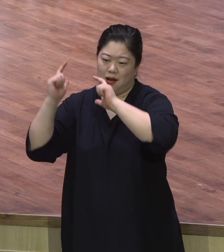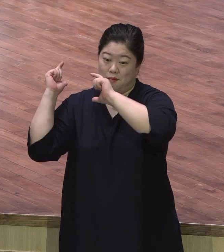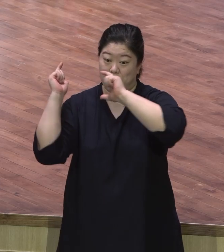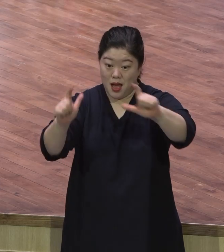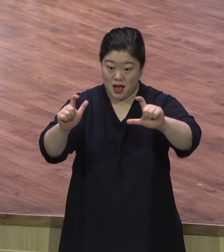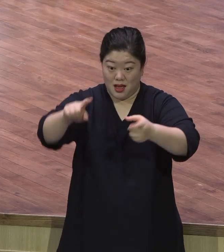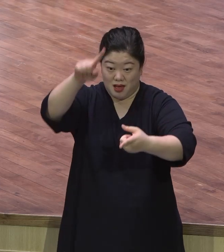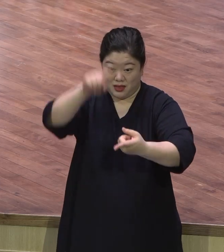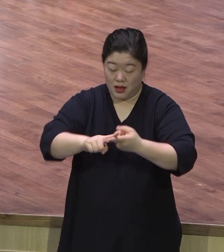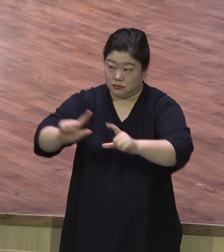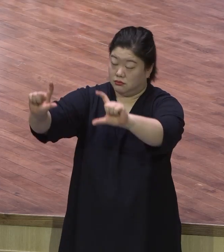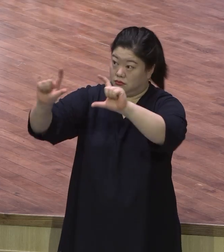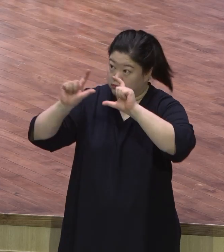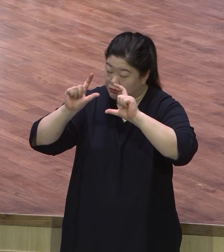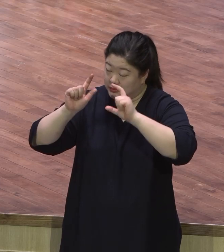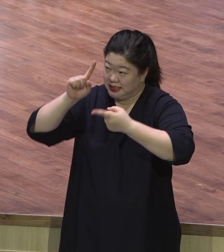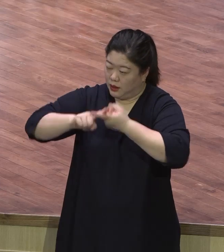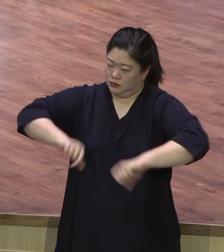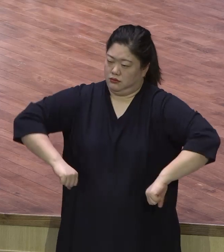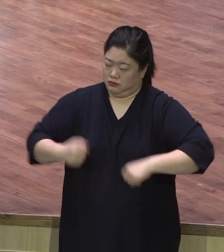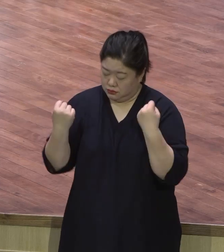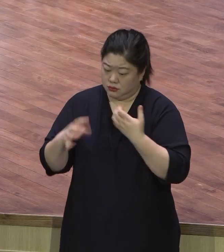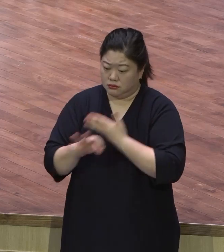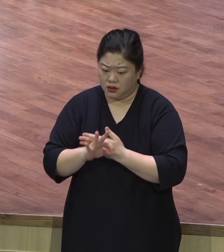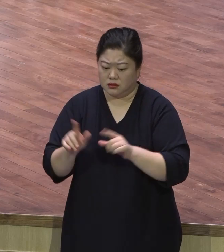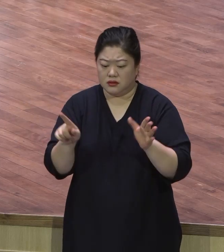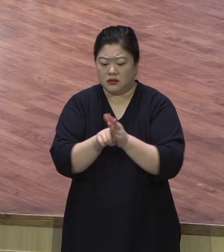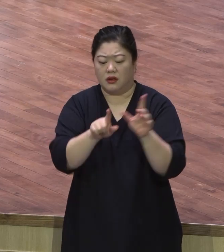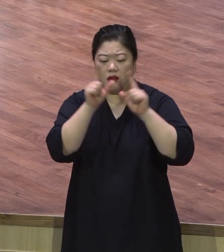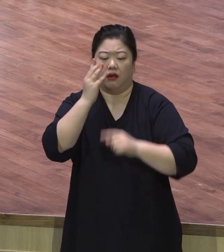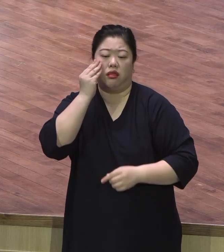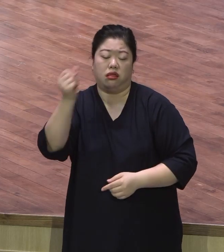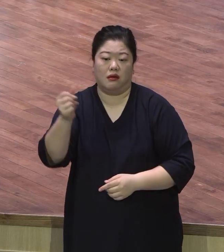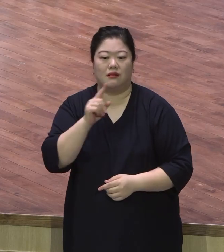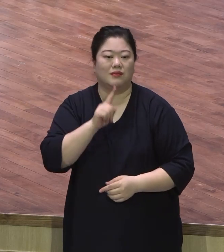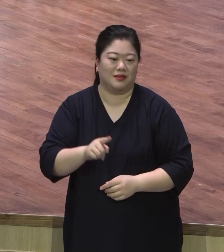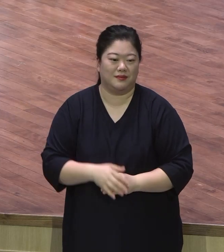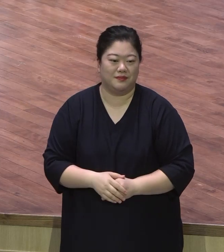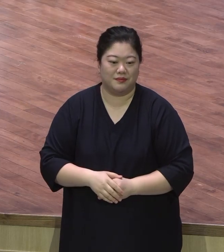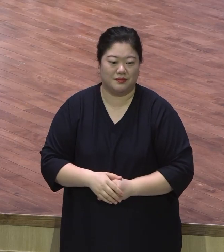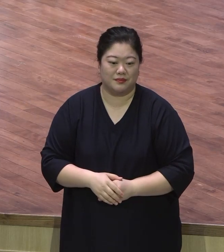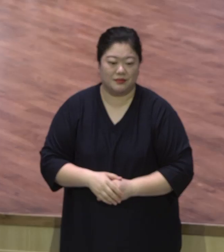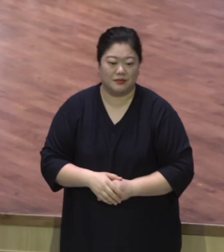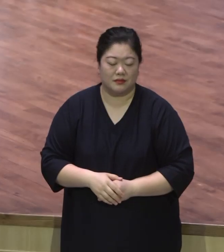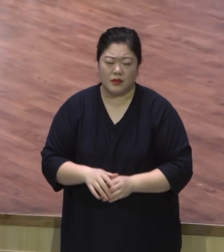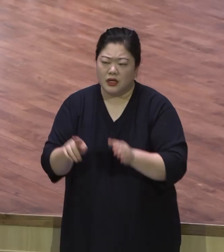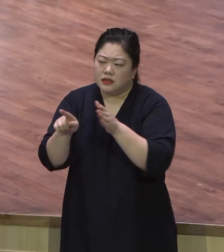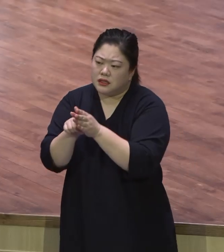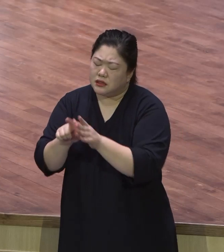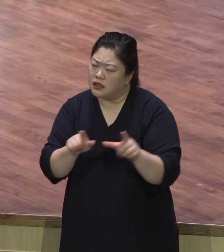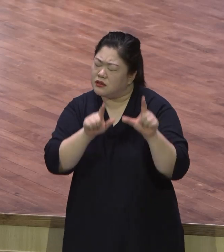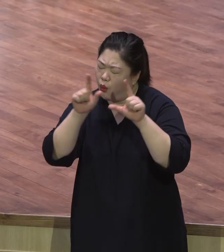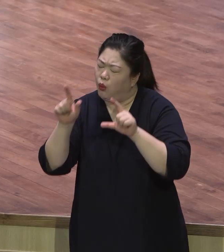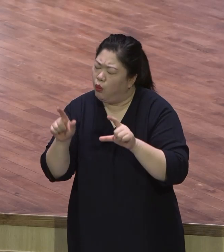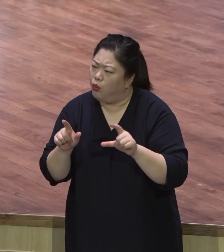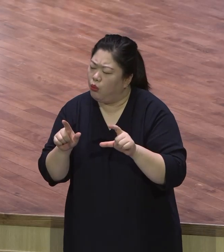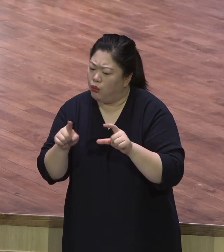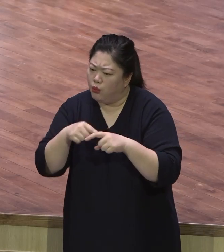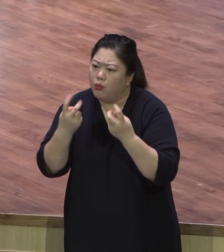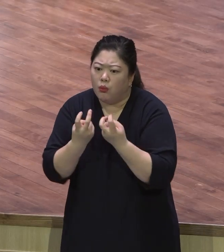신앙생활을 해야 한다라는 것이 핵심이에요. 신앙생활을 어떻게 하면 됩니까? 산상수훈의